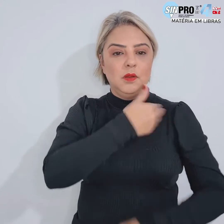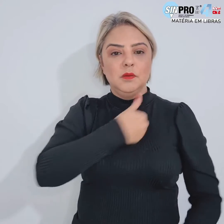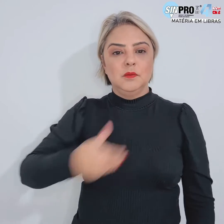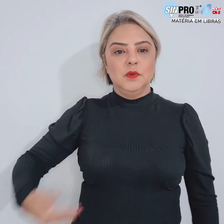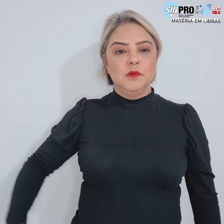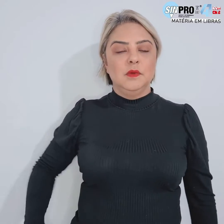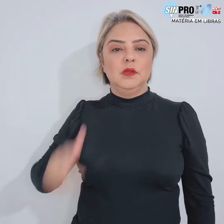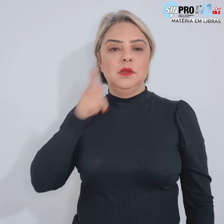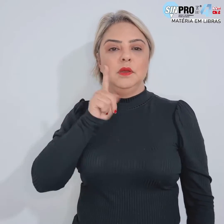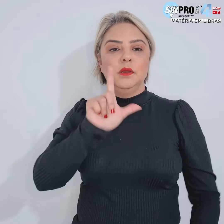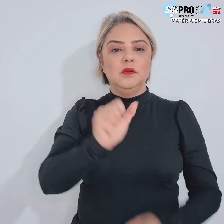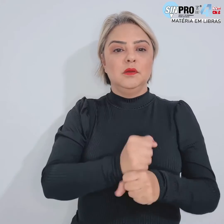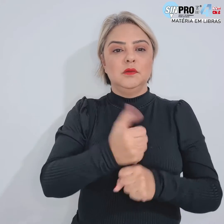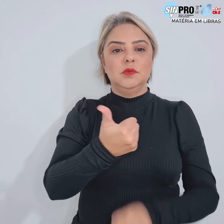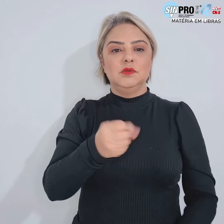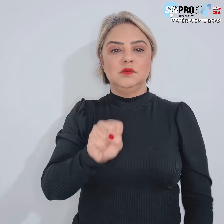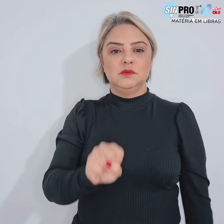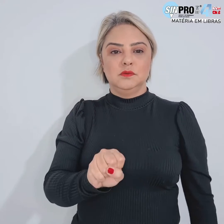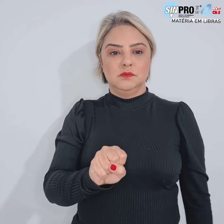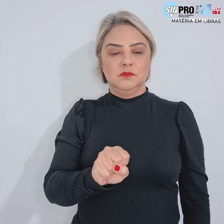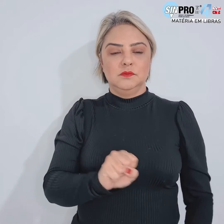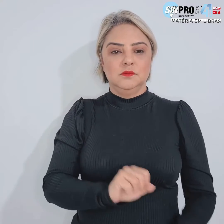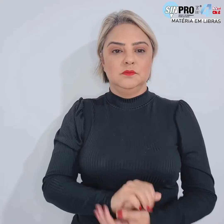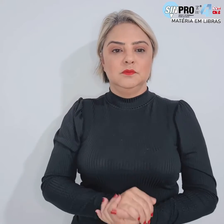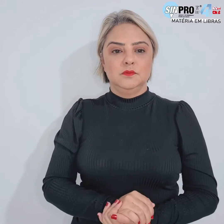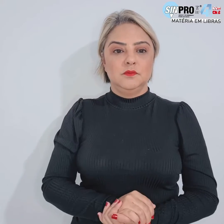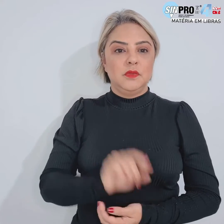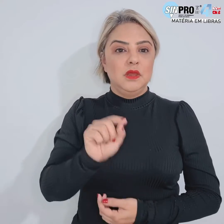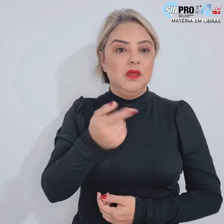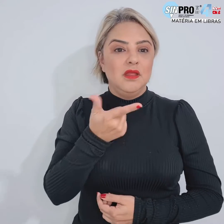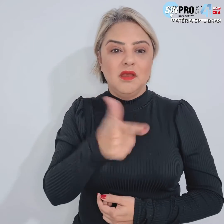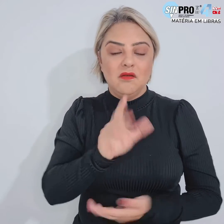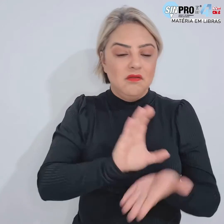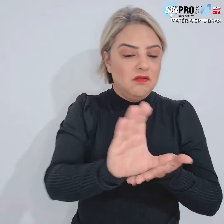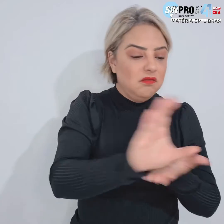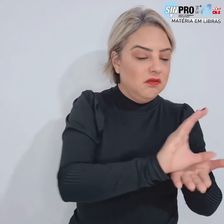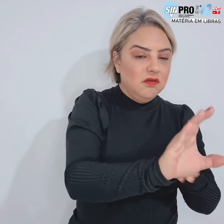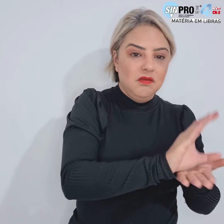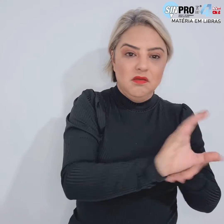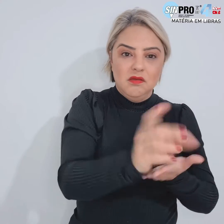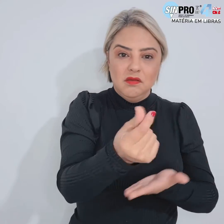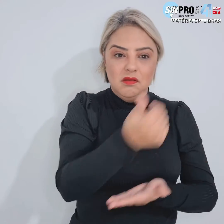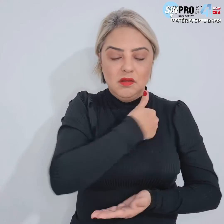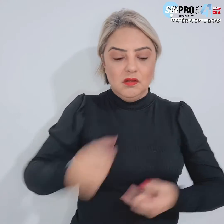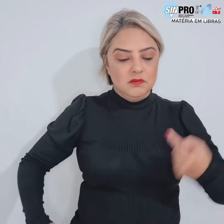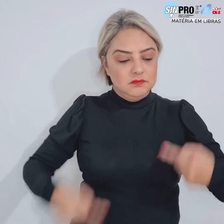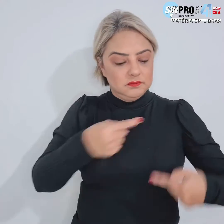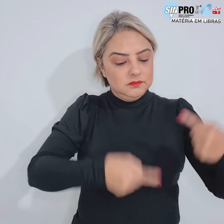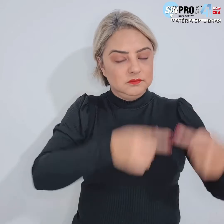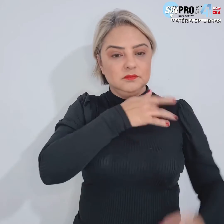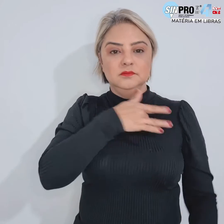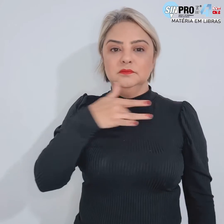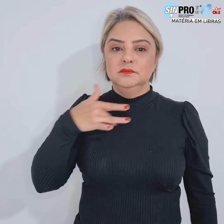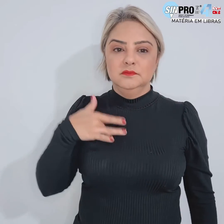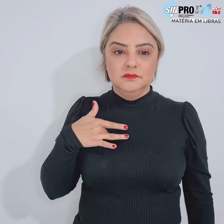em 2018, que não investe o dinheiro público na política de saúde e na defesa da